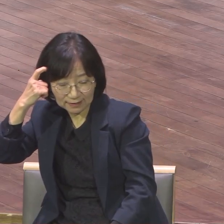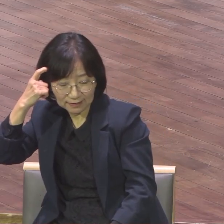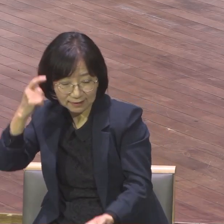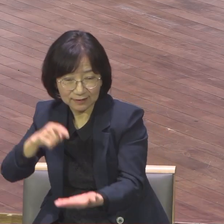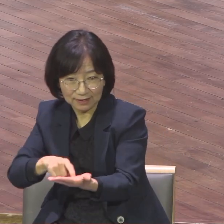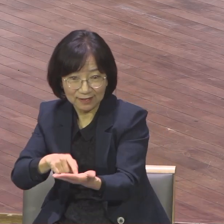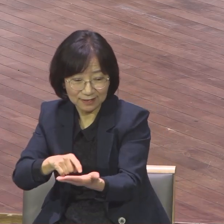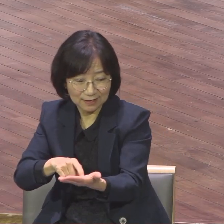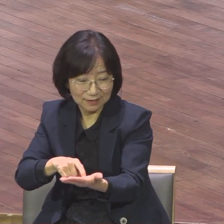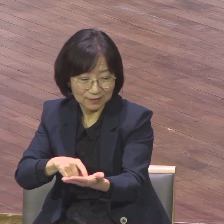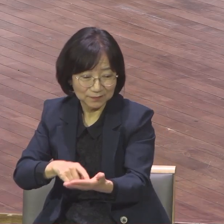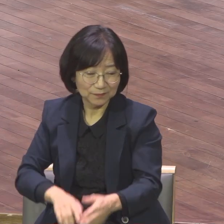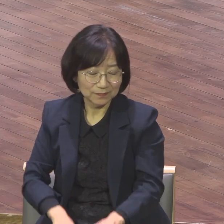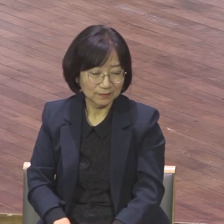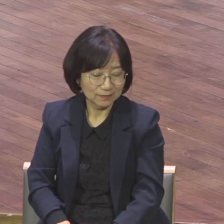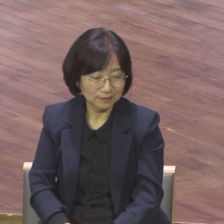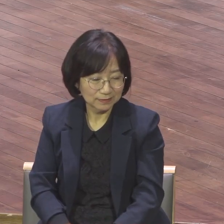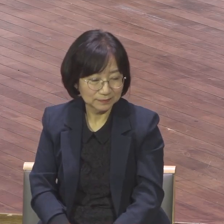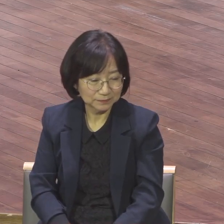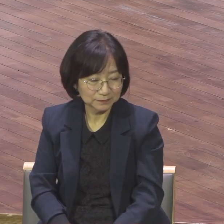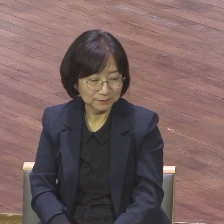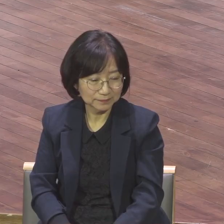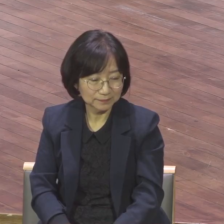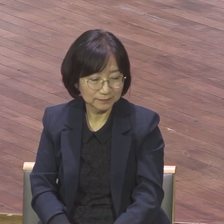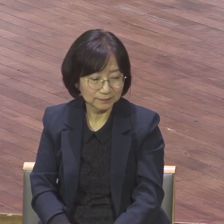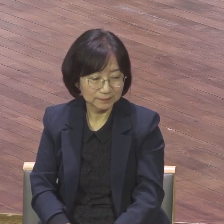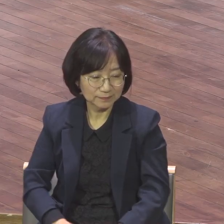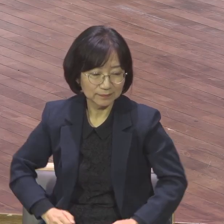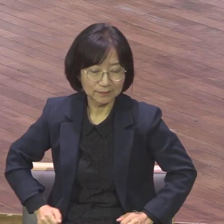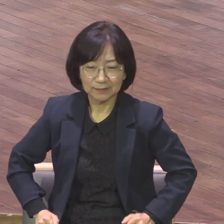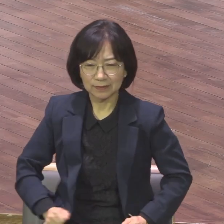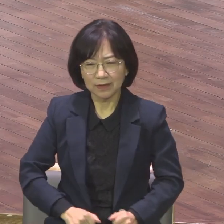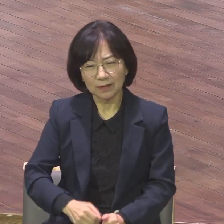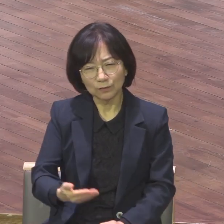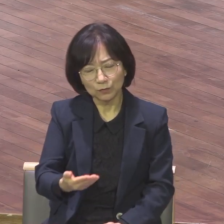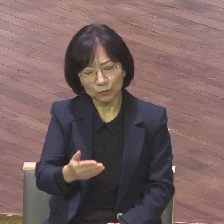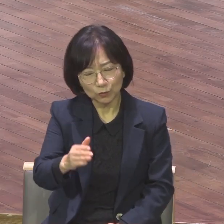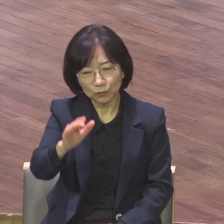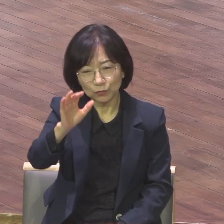오늘 본문을 이해하기 위해서요, 여러분이 이제 유다 역사를,